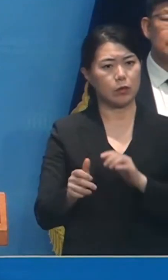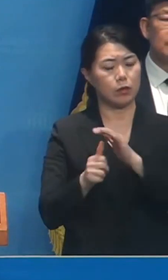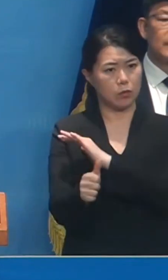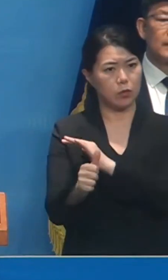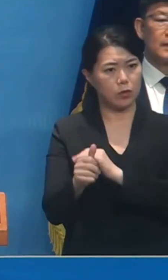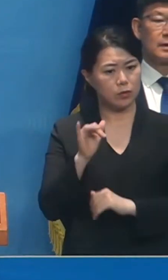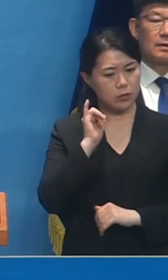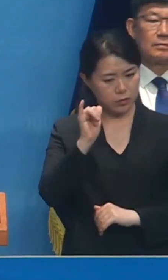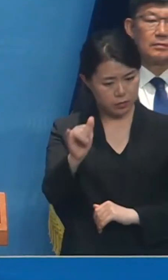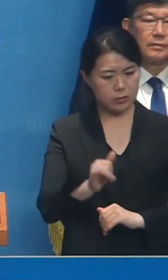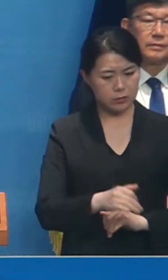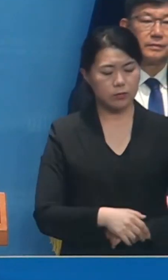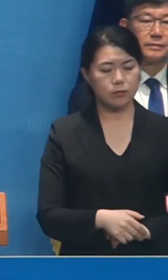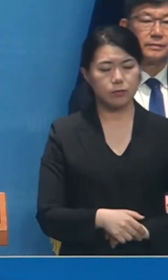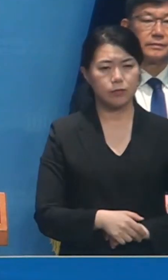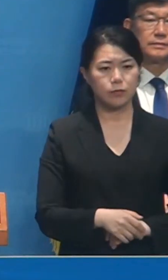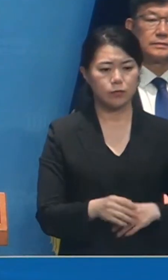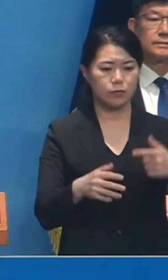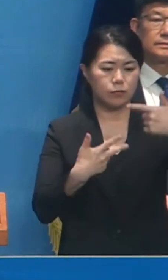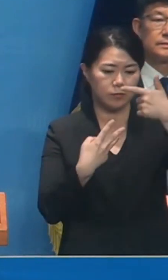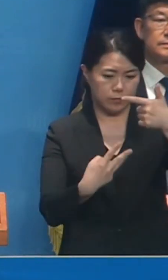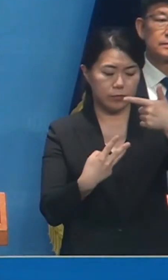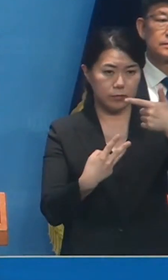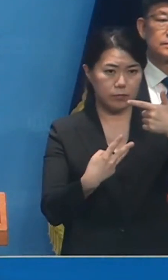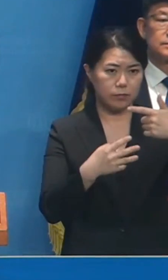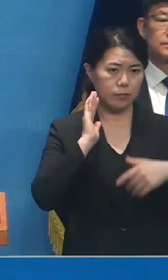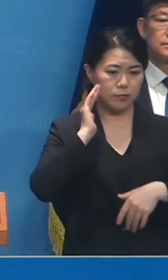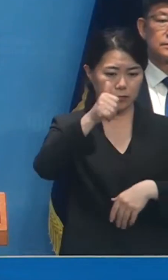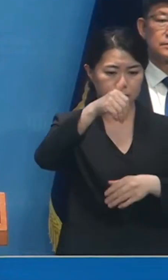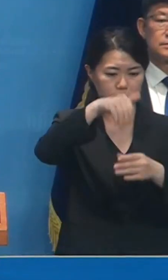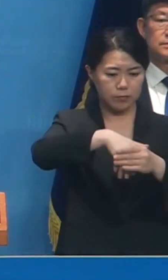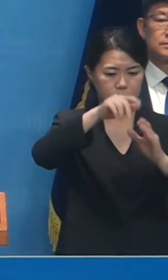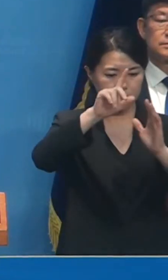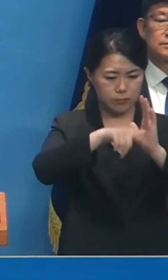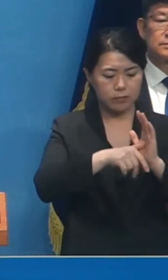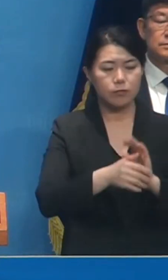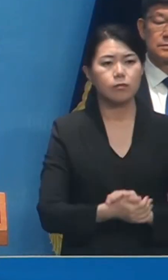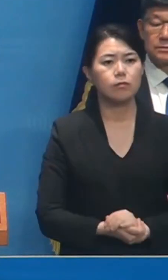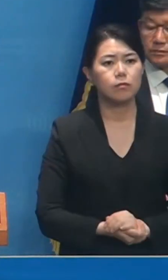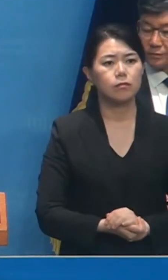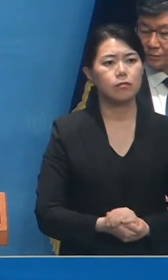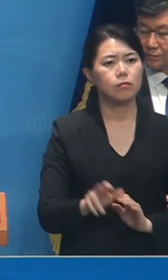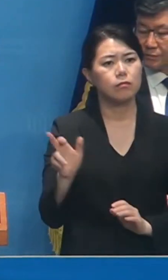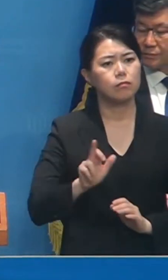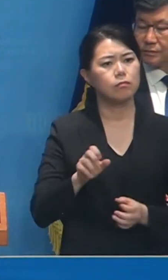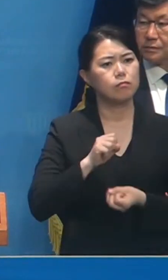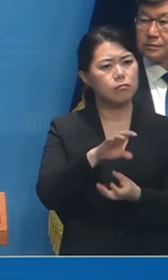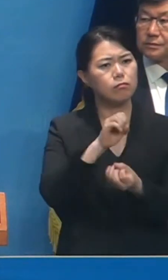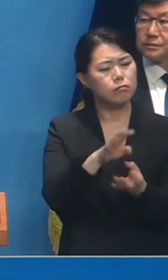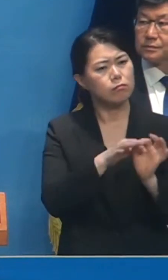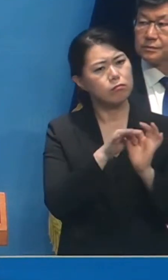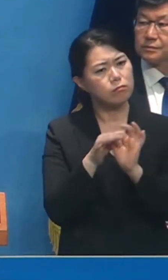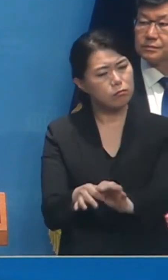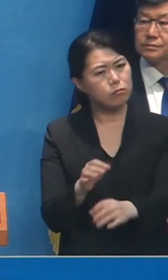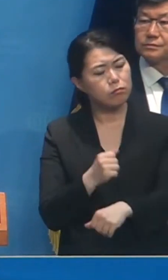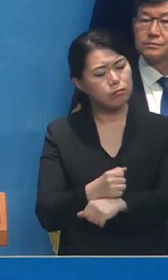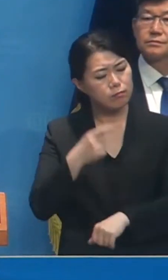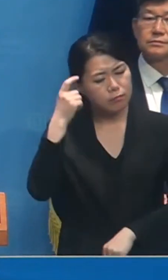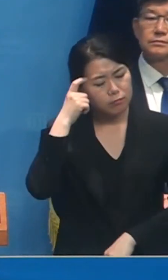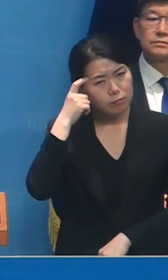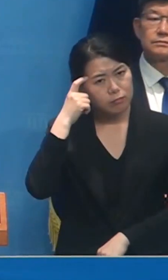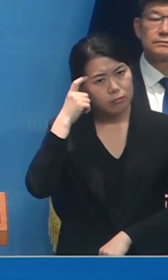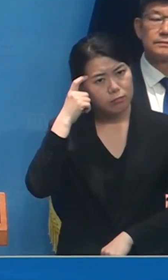대표에게 전화를 건 바가 있습니다. 6월 3일 대통령 선거일에도 배송을 멈추지 않겠다는 기존